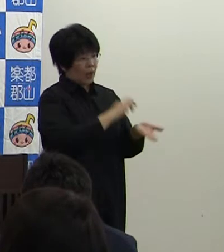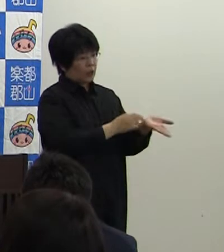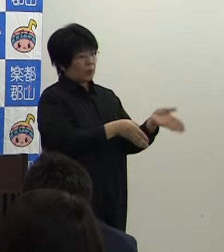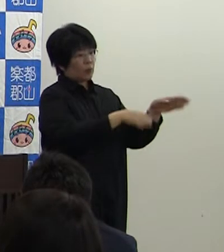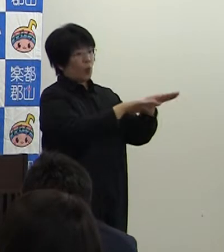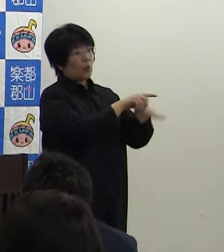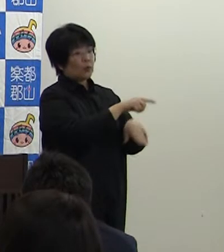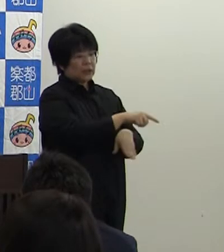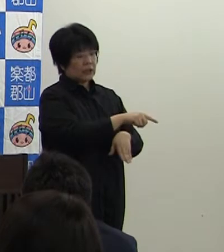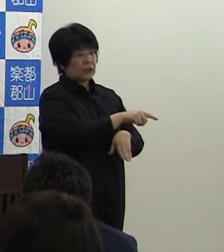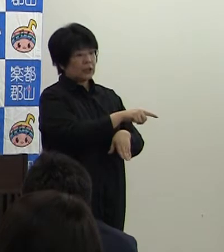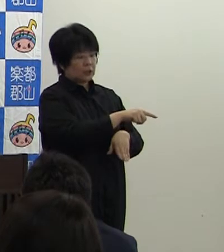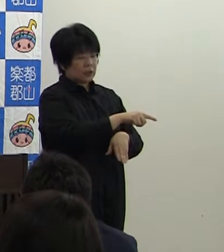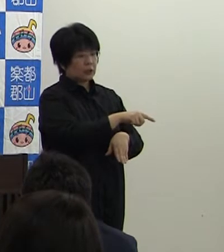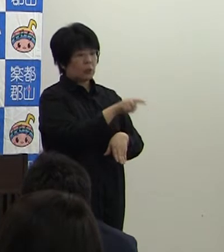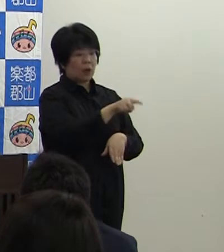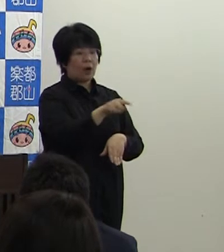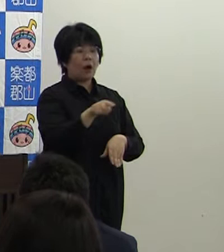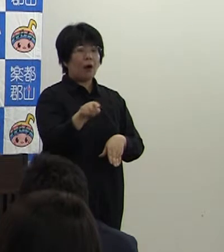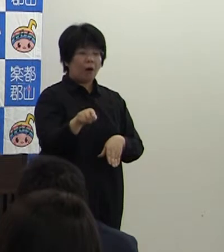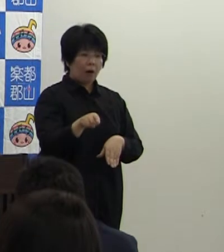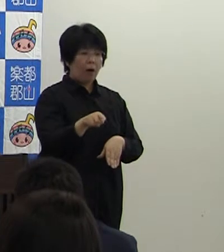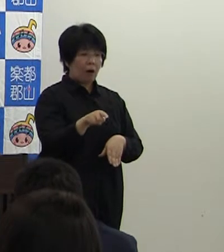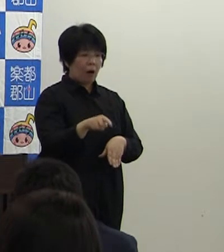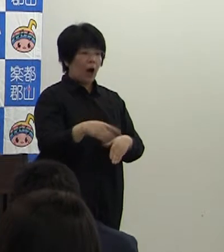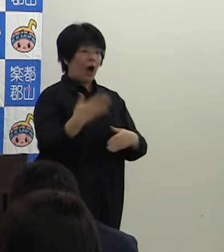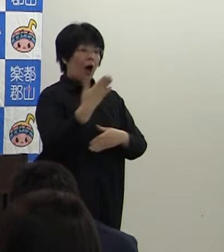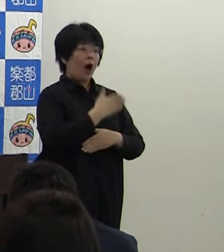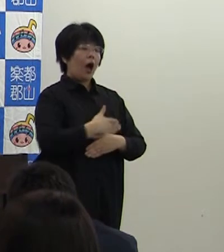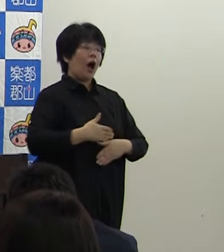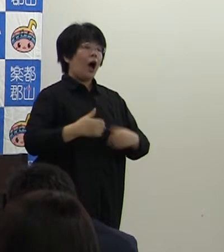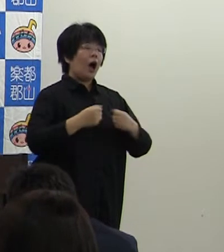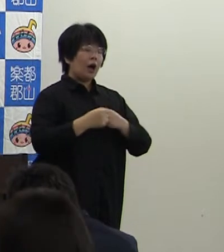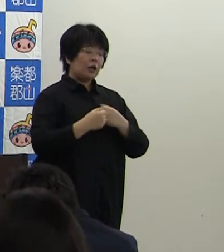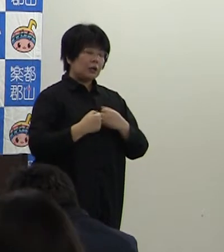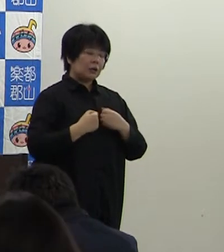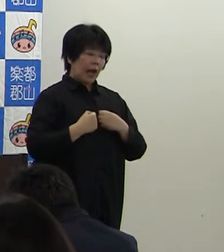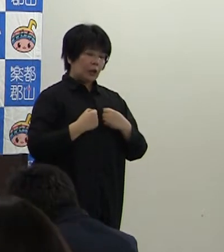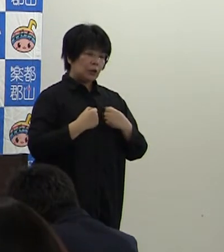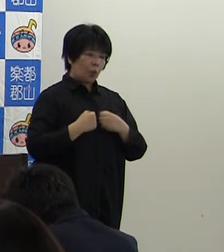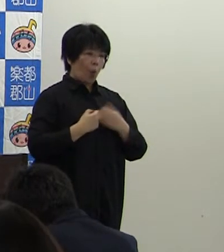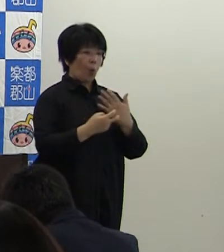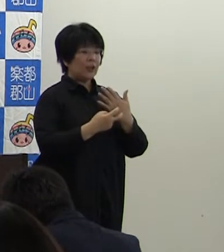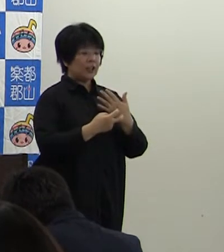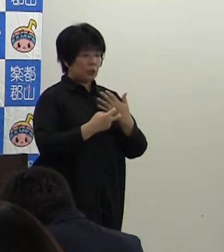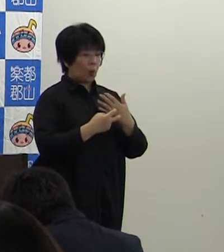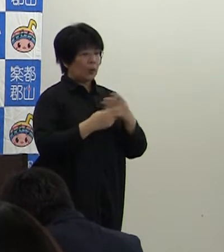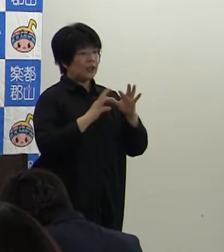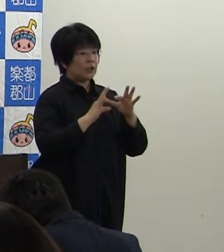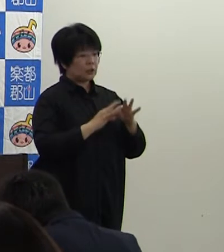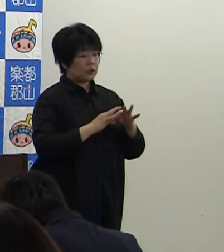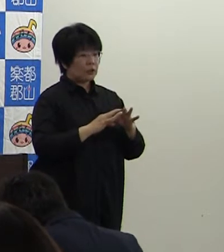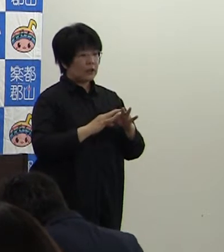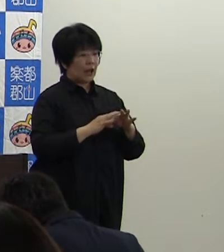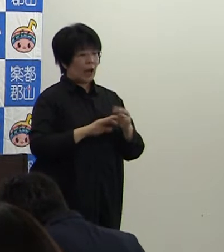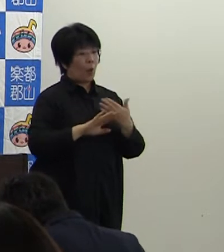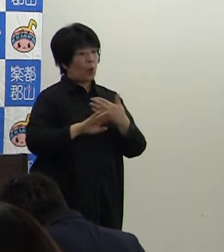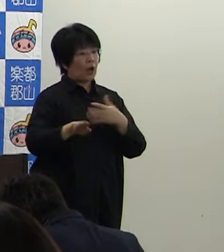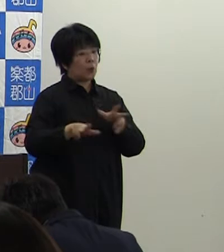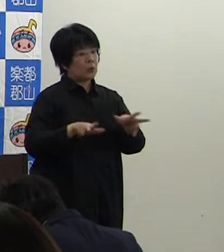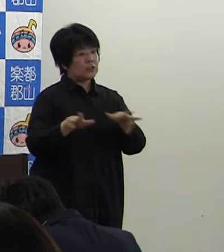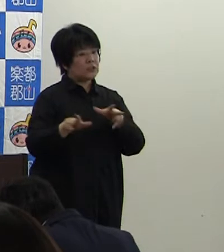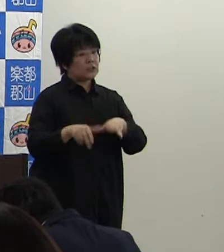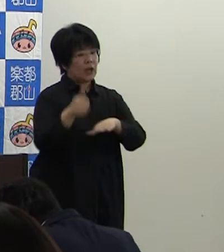厚生病院も含めました他市のやはりこの健康医療について非常に関心が深いなということを認識いたし